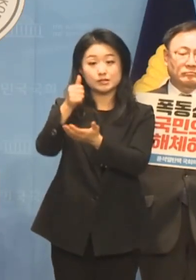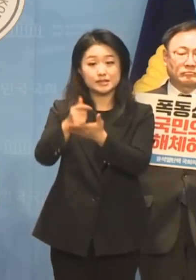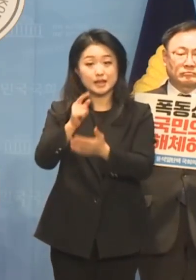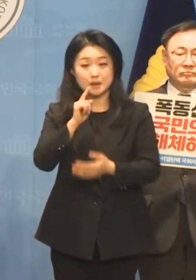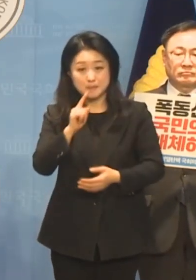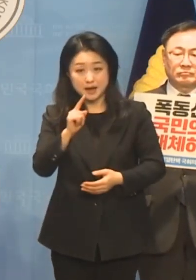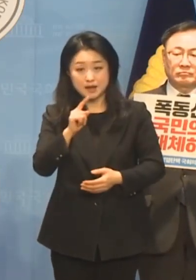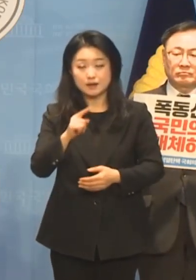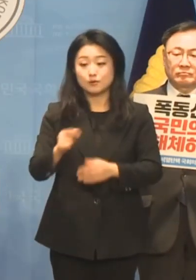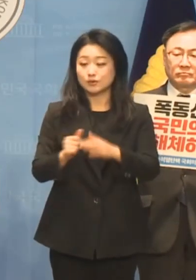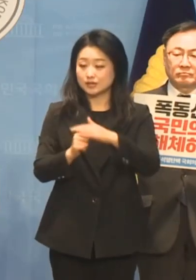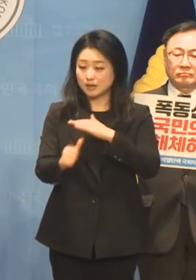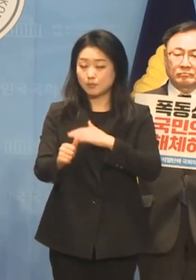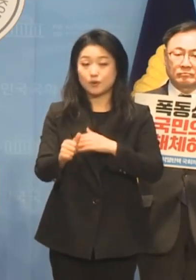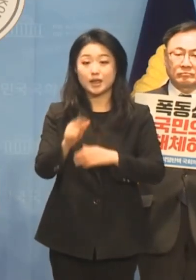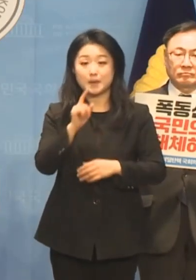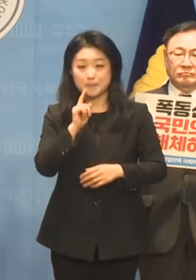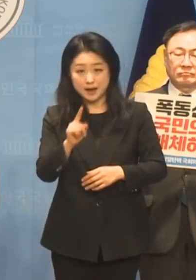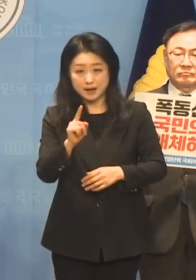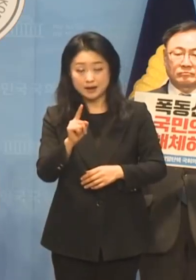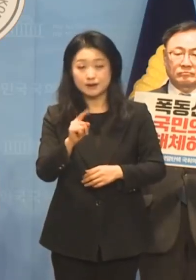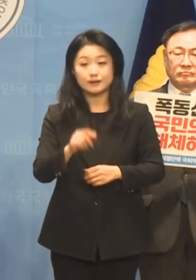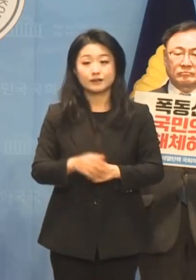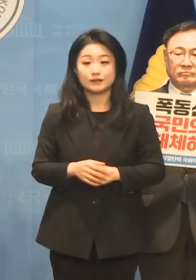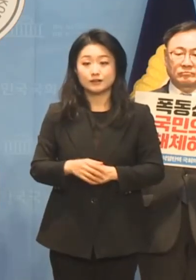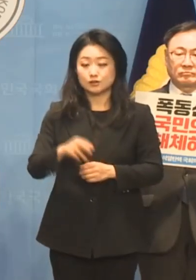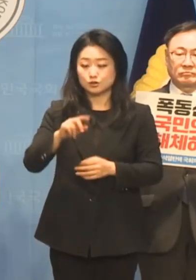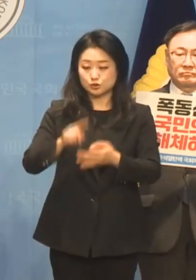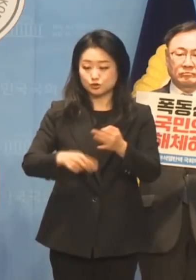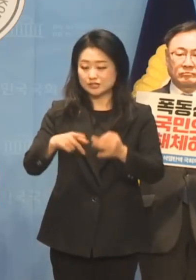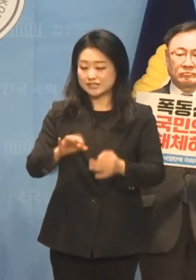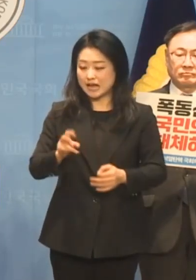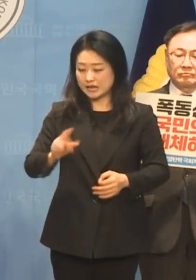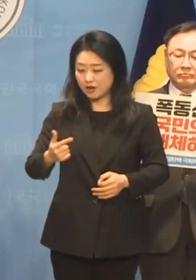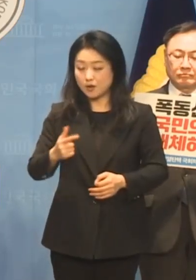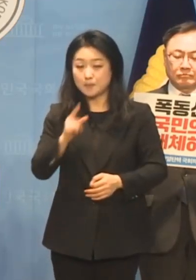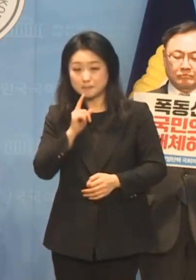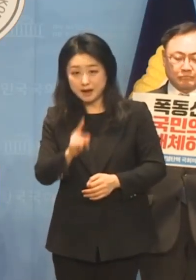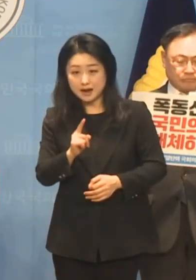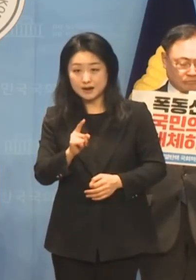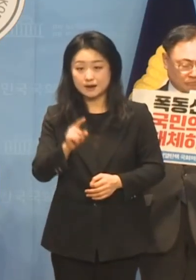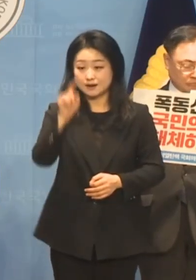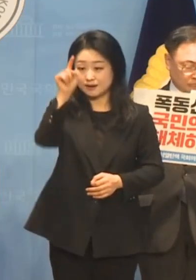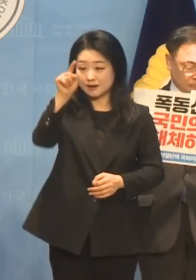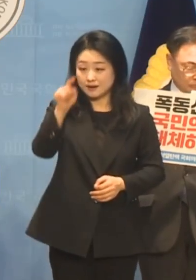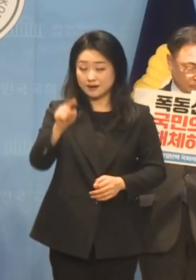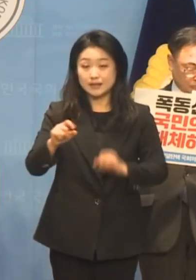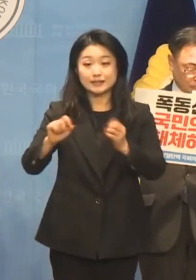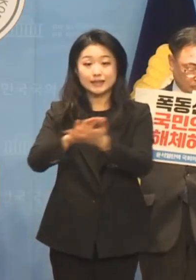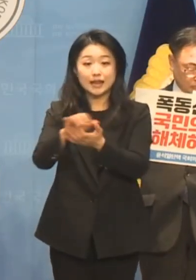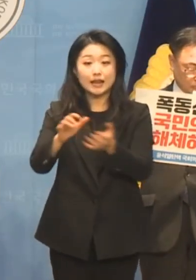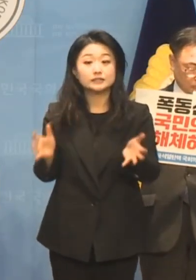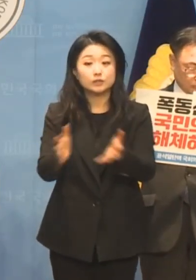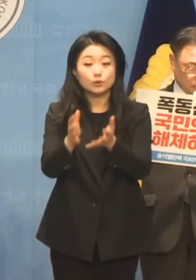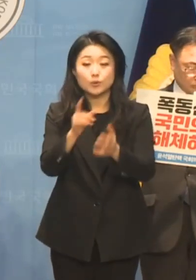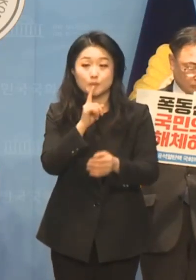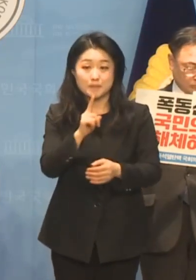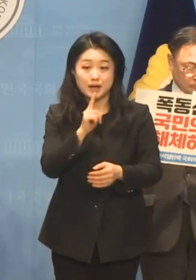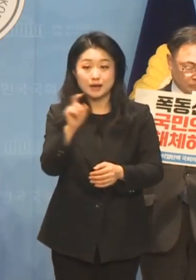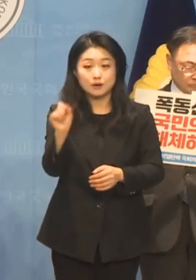발언, 권성동 원내대표의 발언, 윤상현 의원 등 여러 의원들의 내란 및 내란 선동